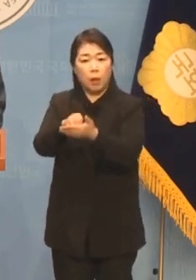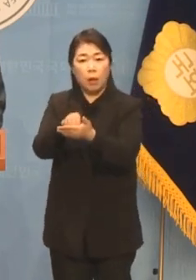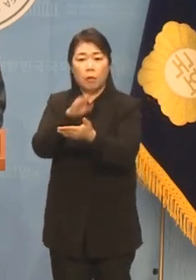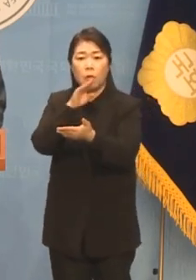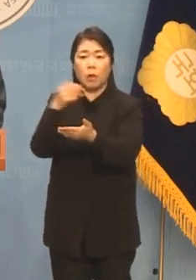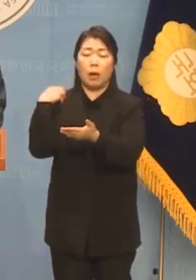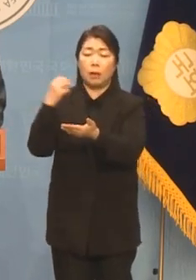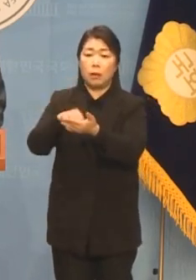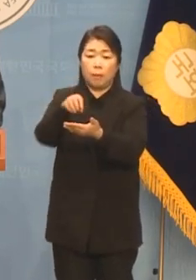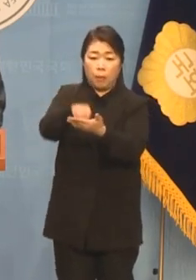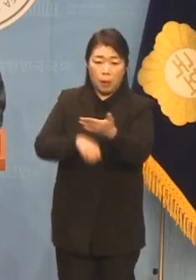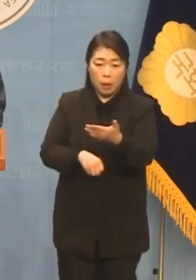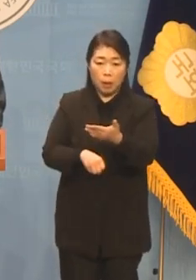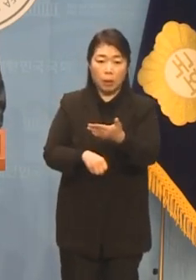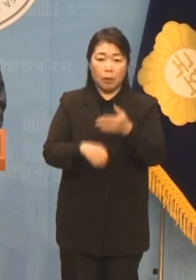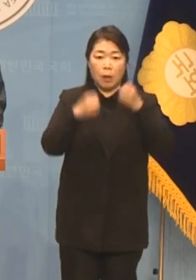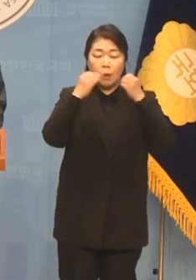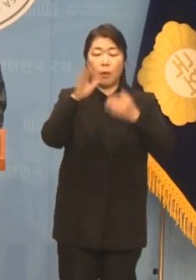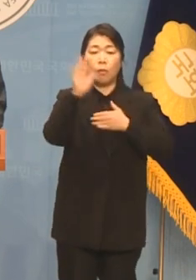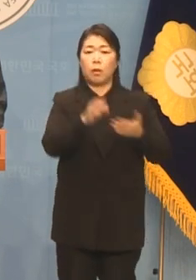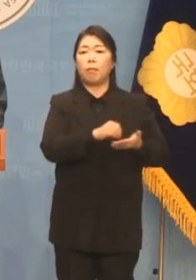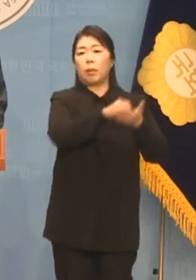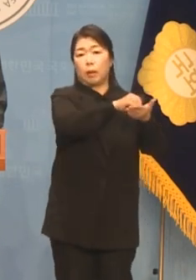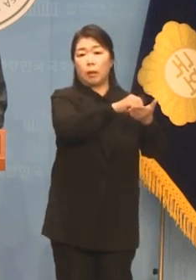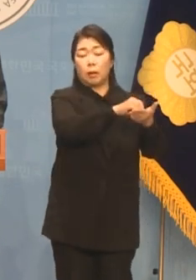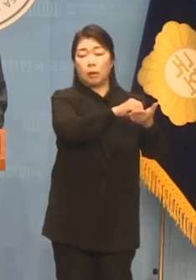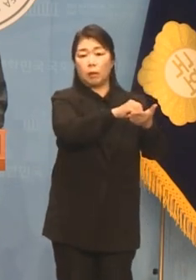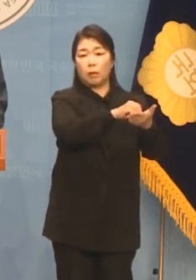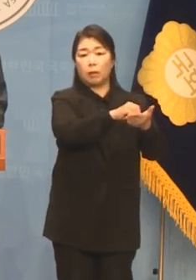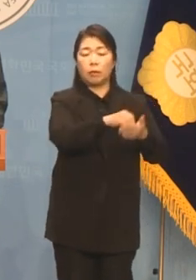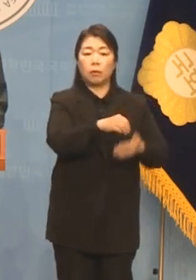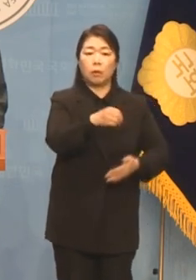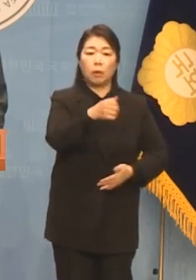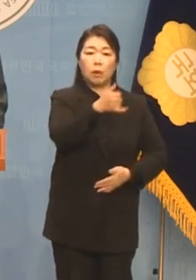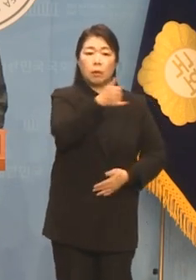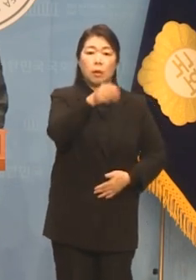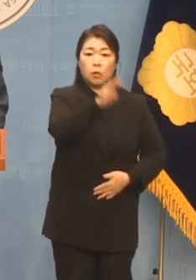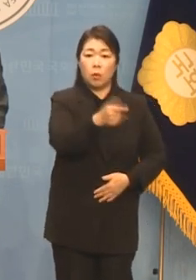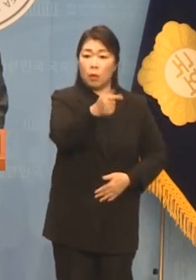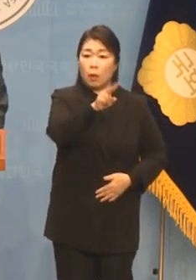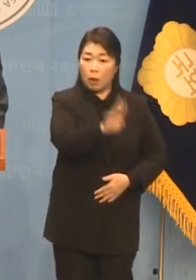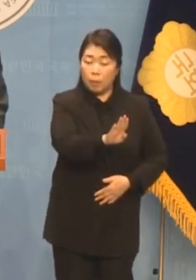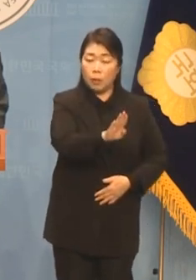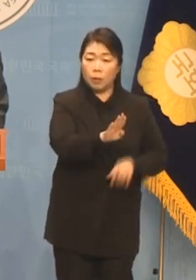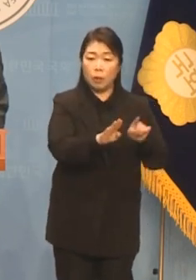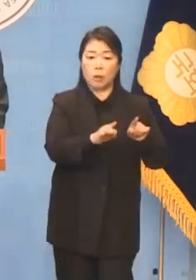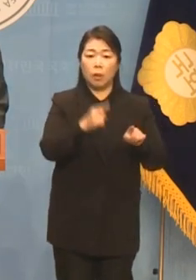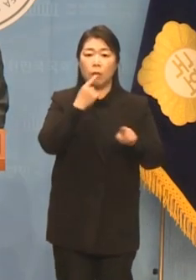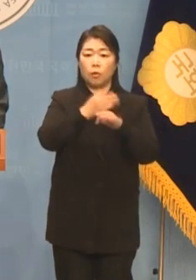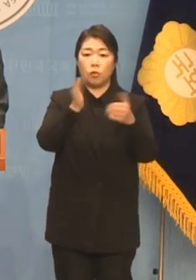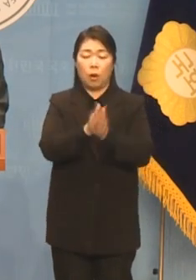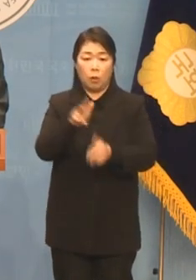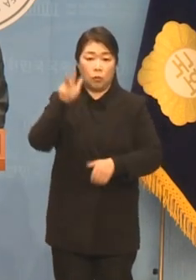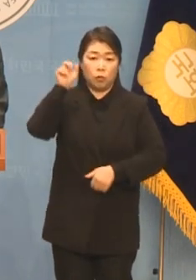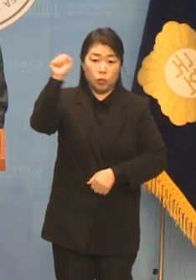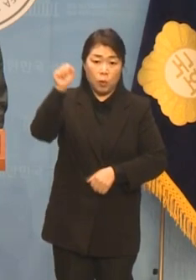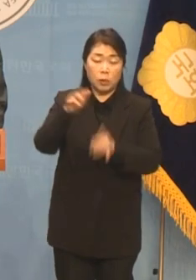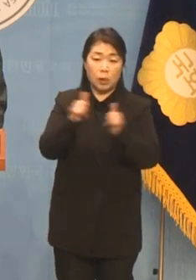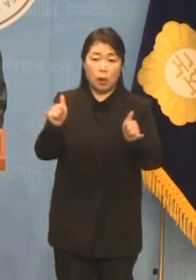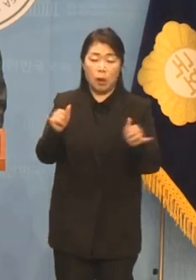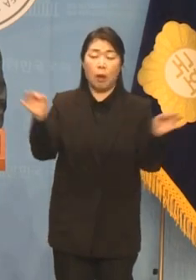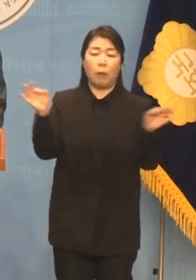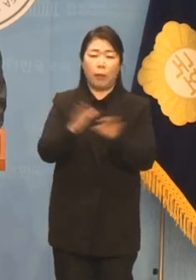합류했는데 세종에서 민주당 후보가 사라지자 이제는 다시 민주당의 정략적인 구를 펼치고